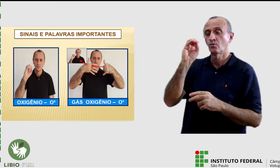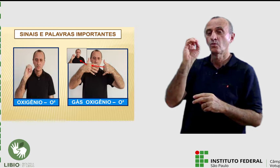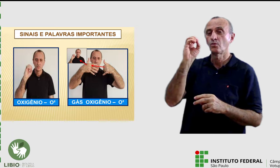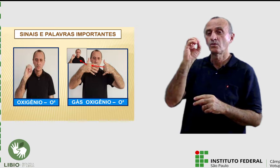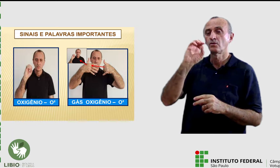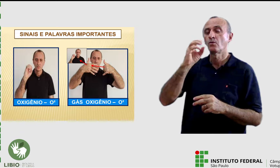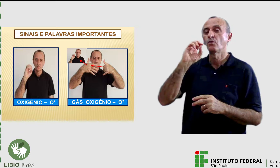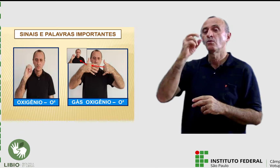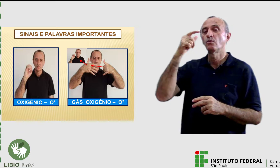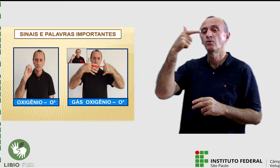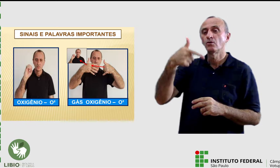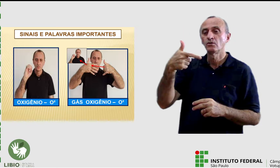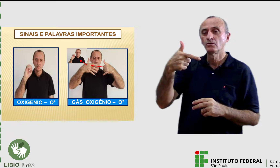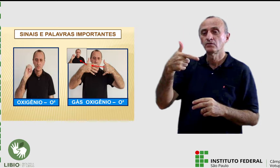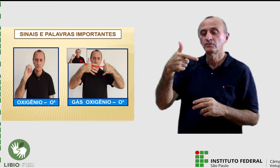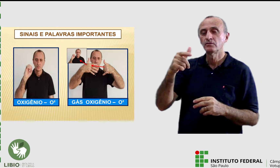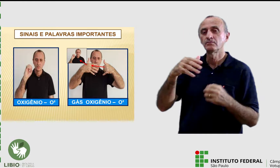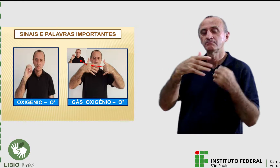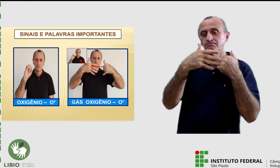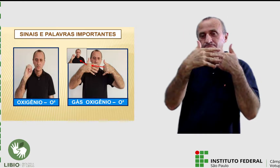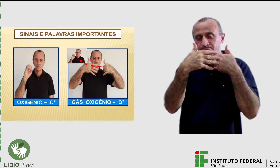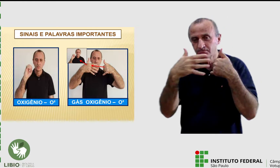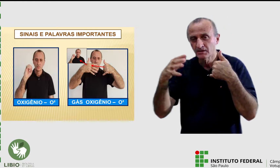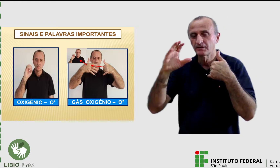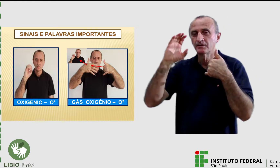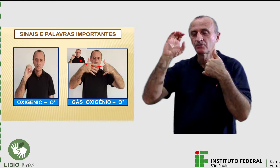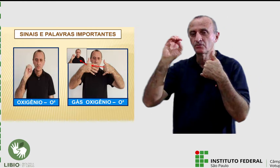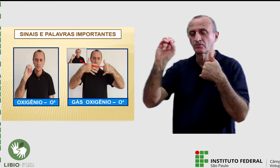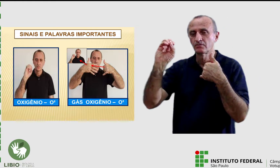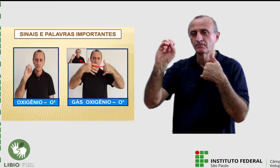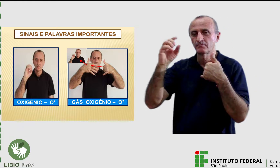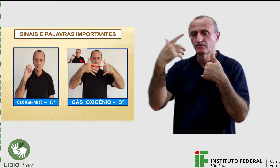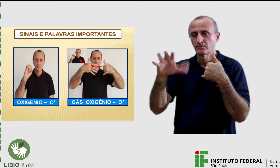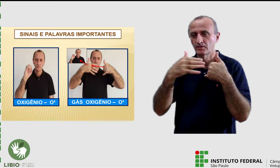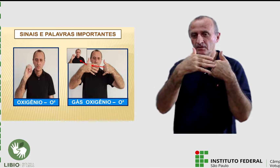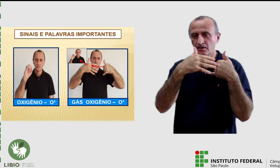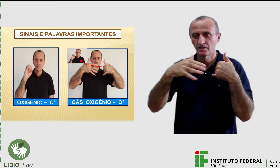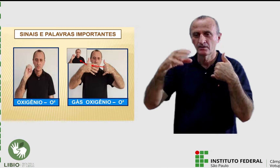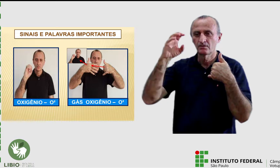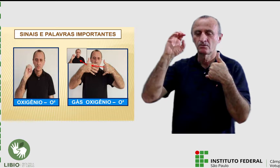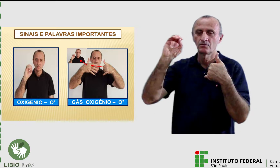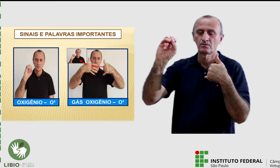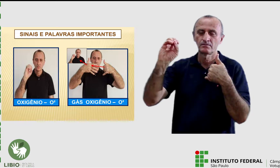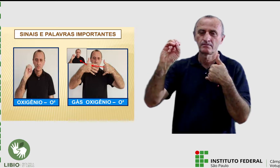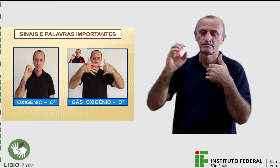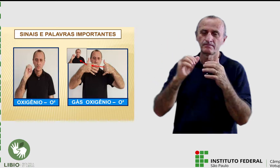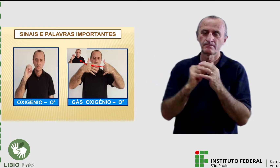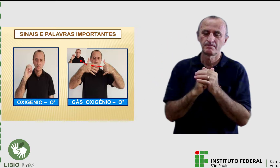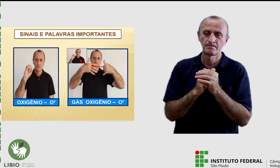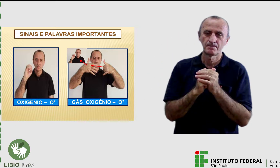Temos oxigênio e ao lado gás oxigênio. Gás oxigênio.